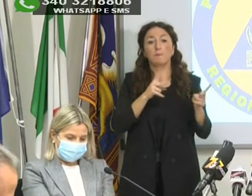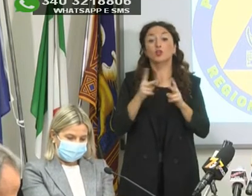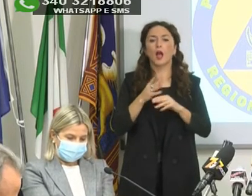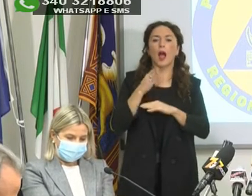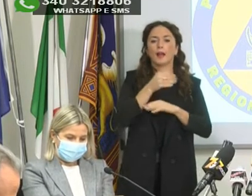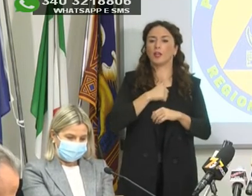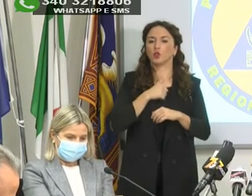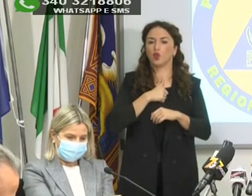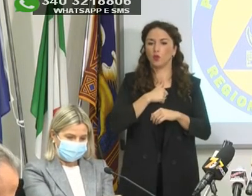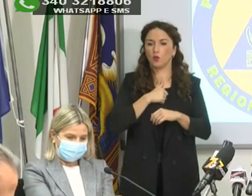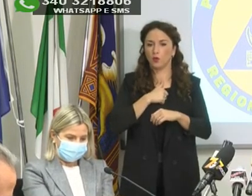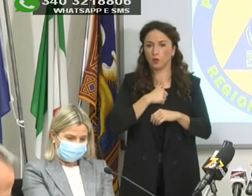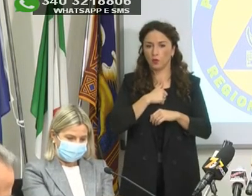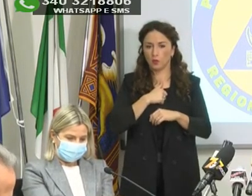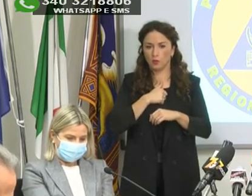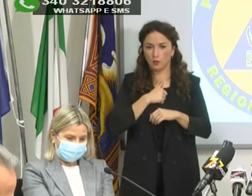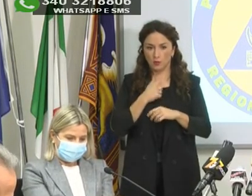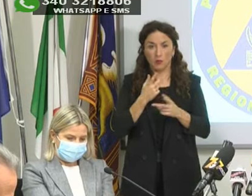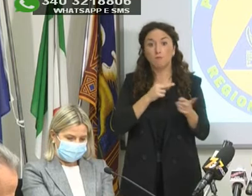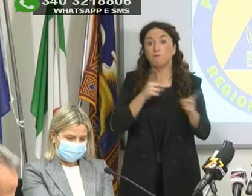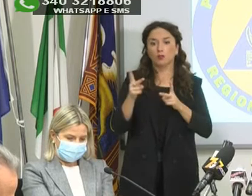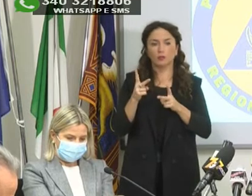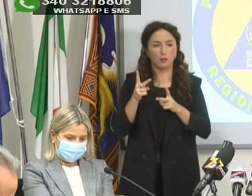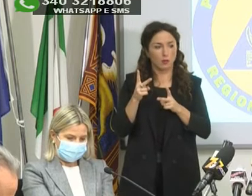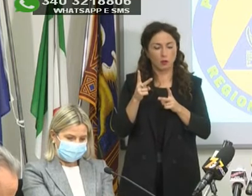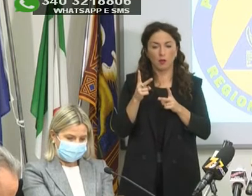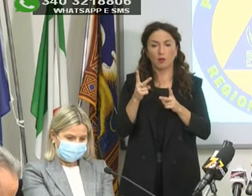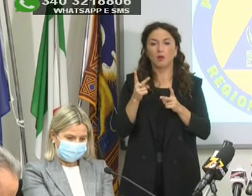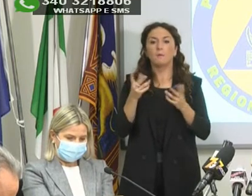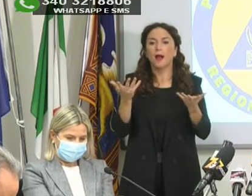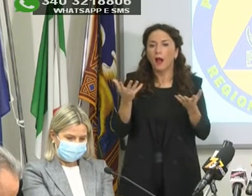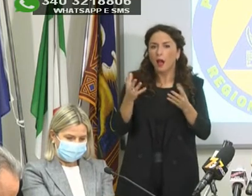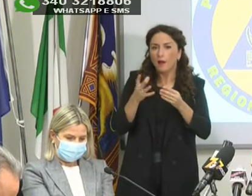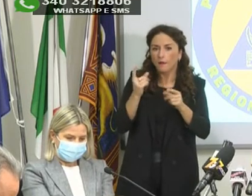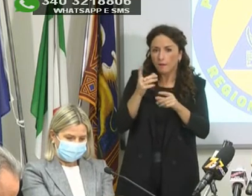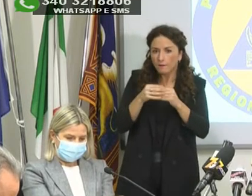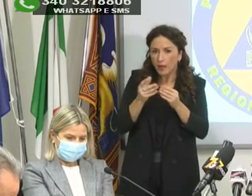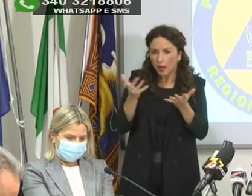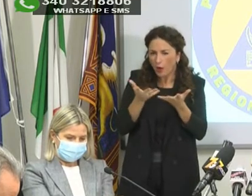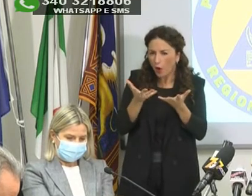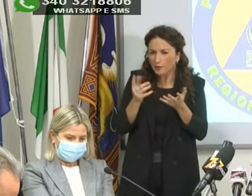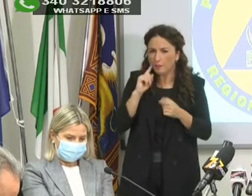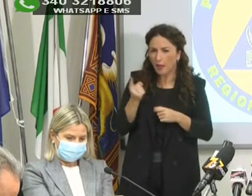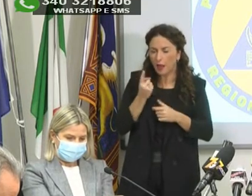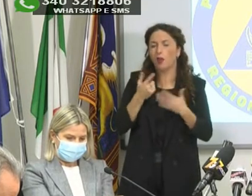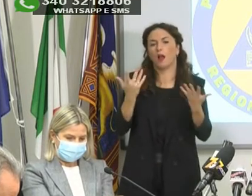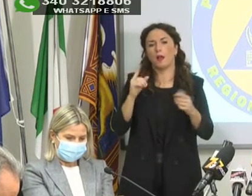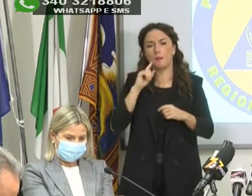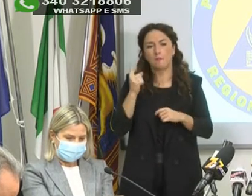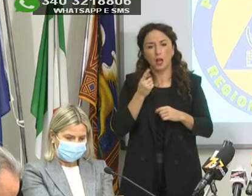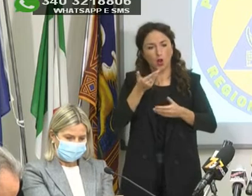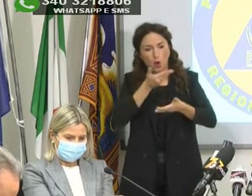autonomia, vanno al collasso di pronto soccorso. Uno che mi ascolta dice, ma allora cosa dobbiamo fare? Cercate di fare in modo di